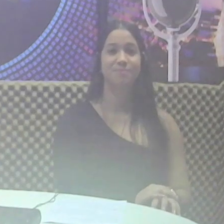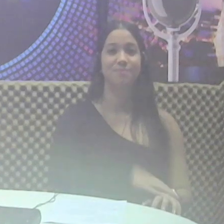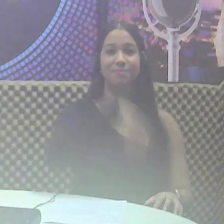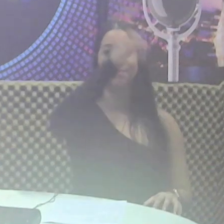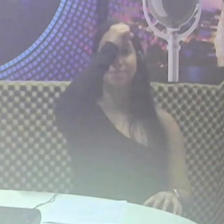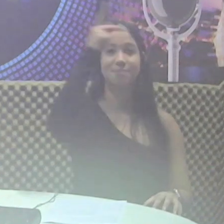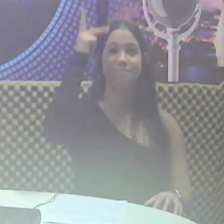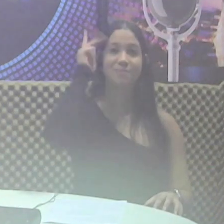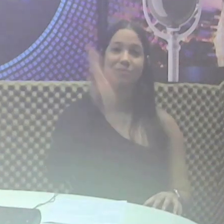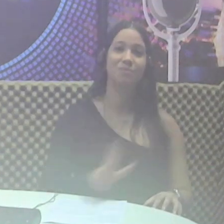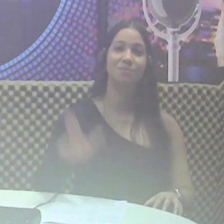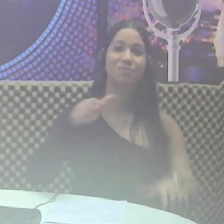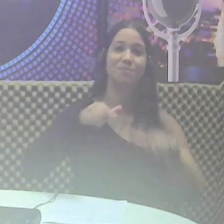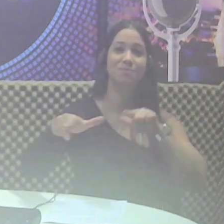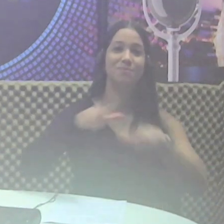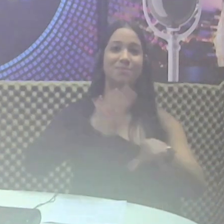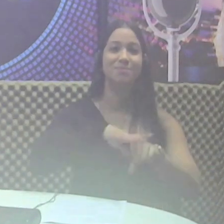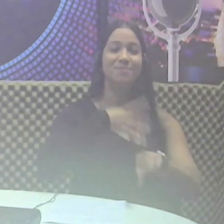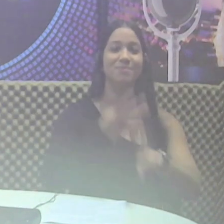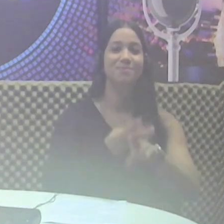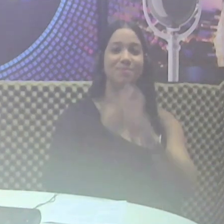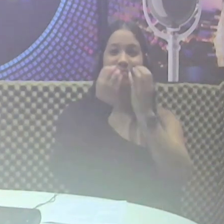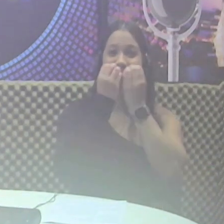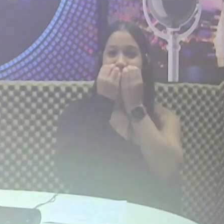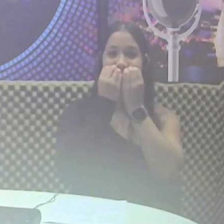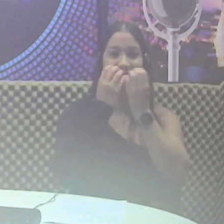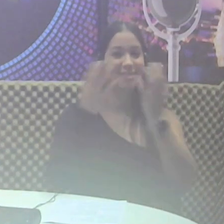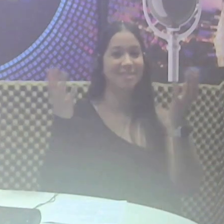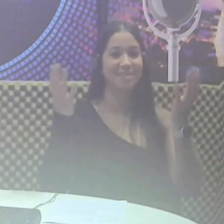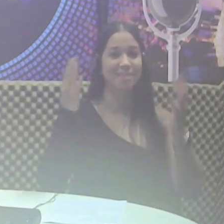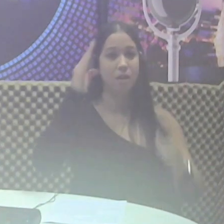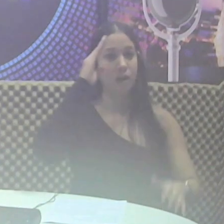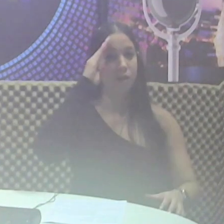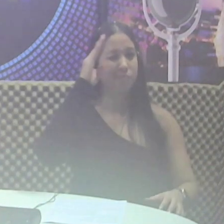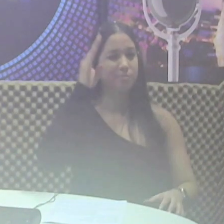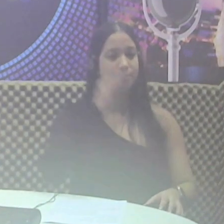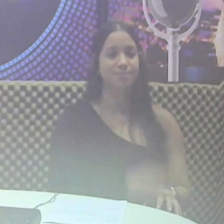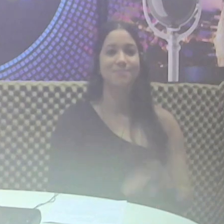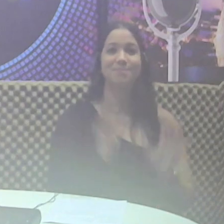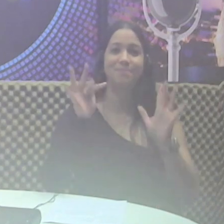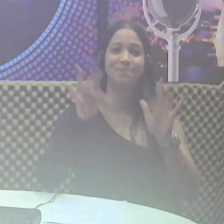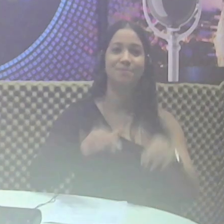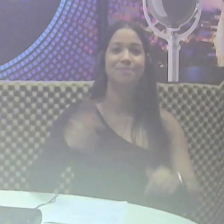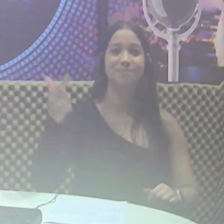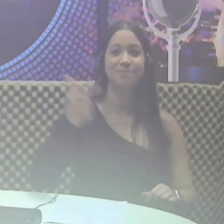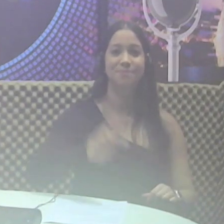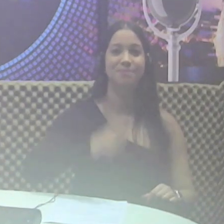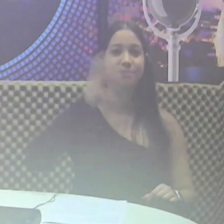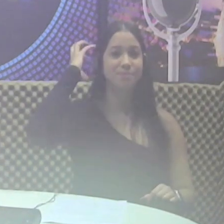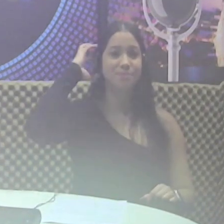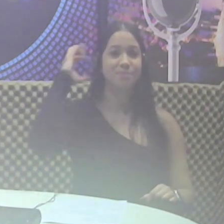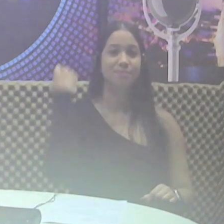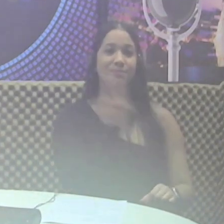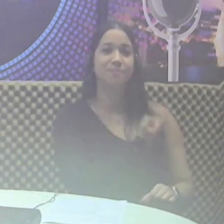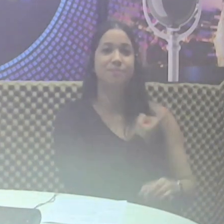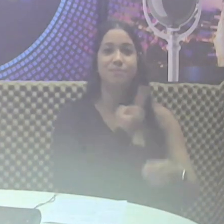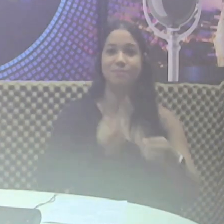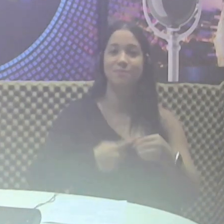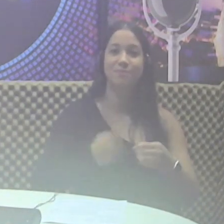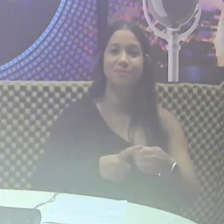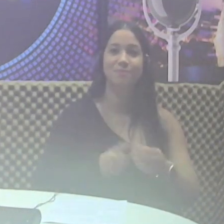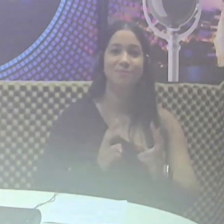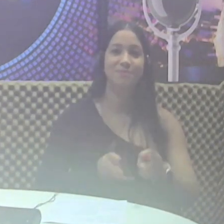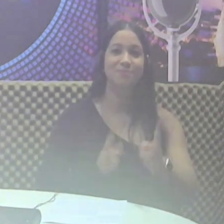Kalimann. Prefeitura de Uberlândia, fazer mais, fazer bem. Fica por aqui mais uma edição do programa da Rádio